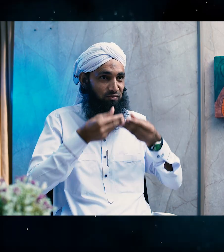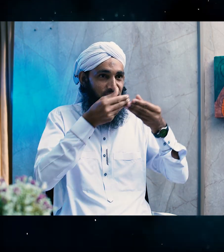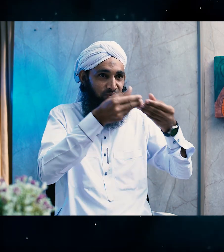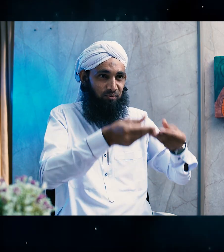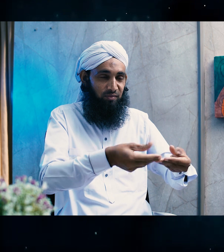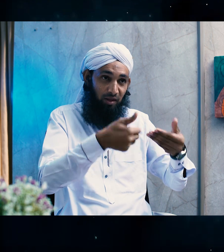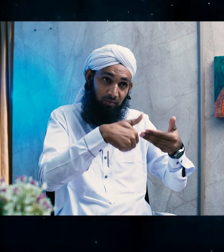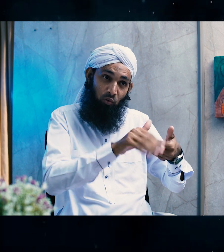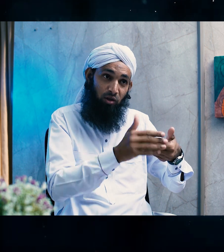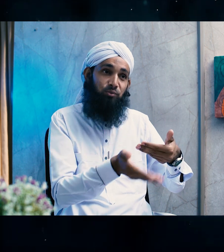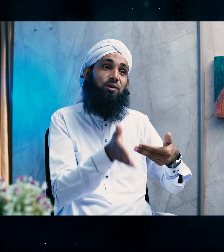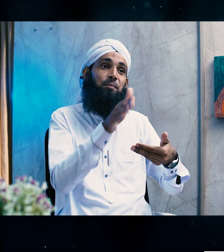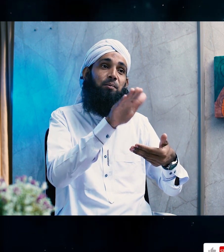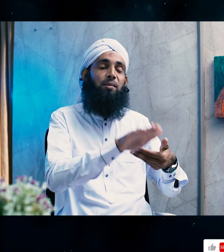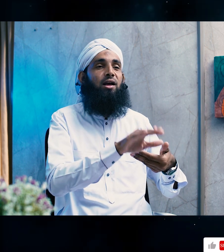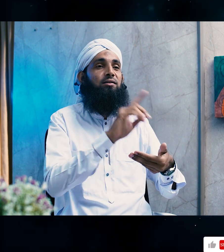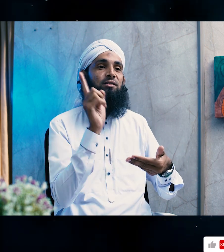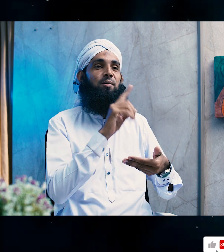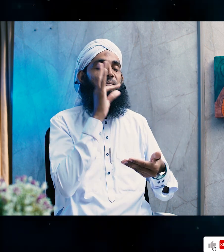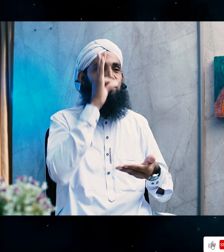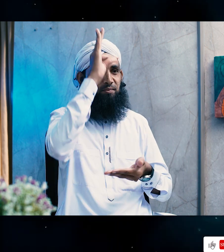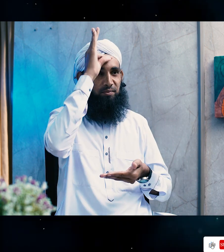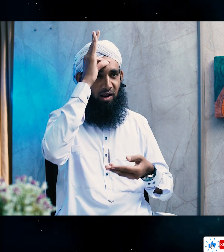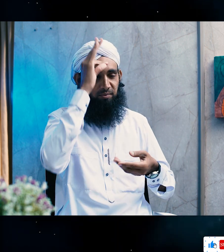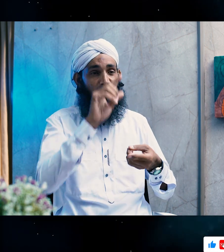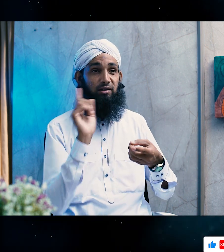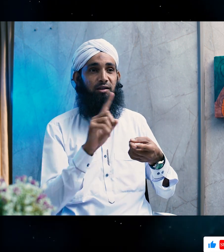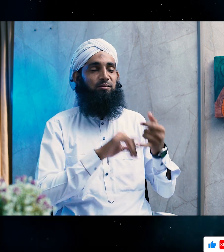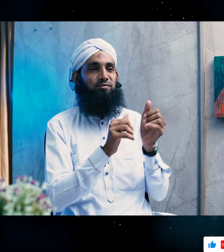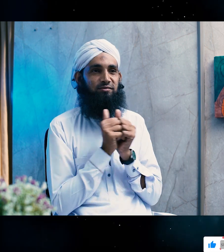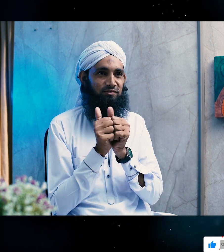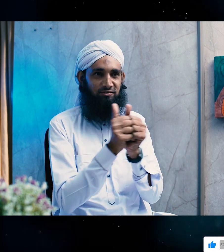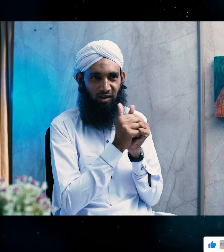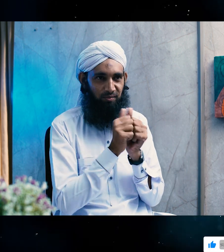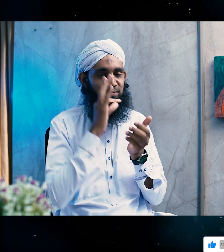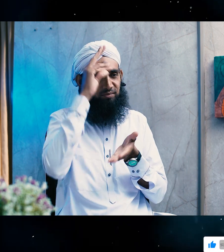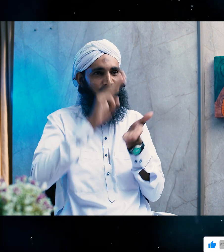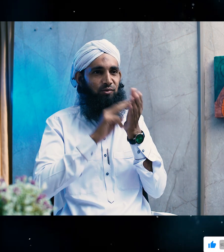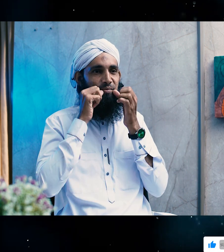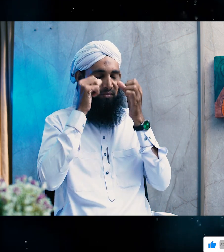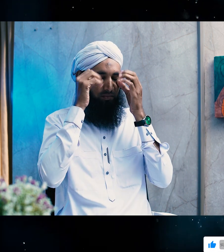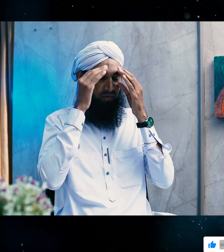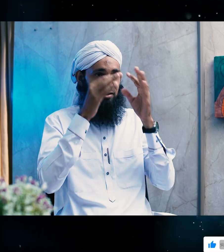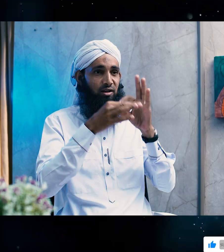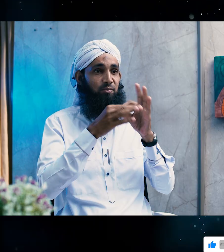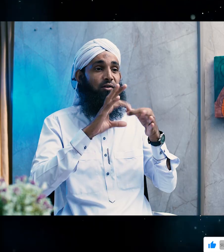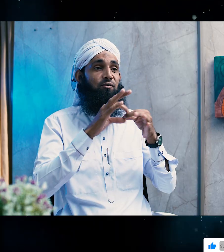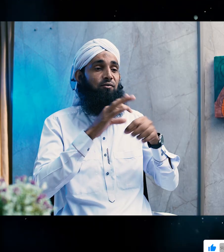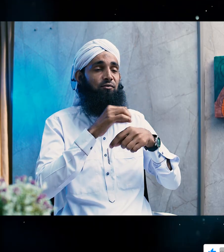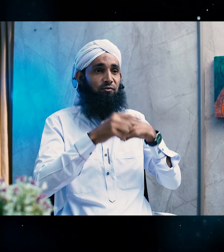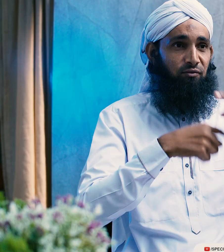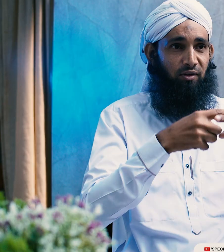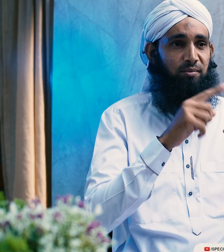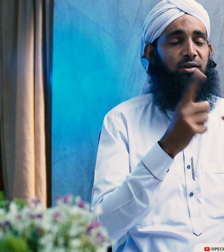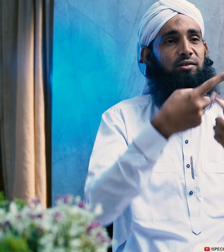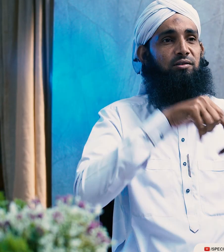کی بارگاہ میں اس کا ثواب ایصال کرنے کے بعد اب انبیاء کرام، صحابہ کرام، اہل بیت اطہار، اسی طرح بزرگان